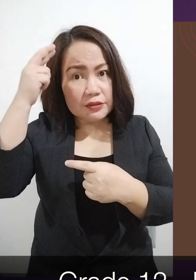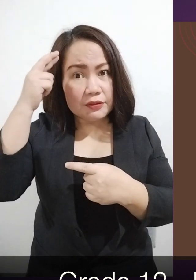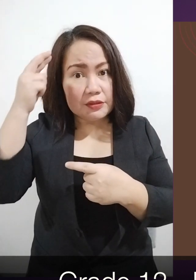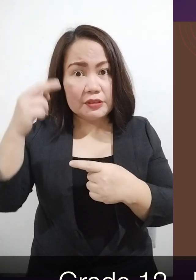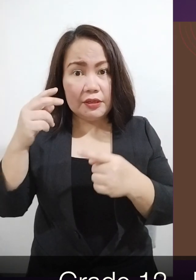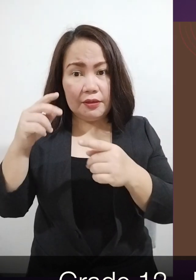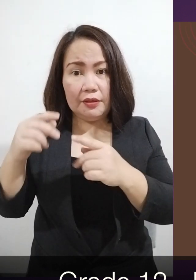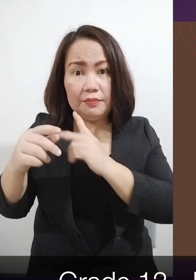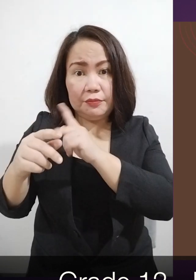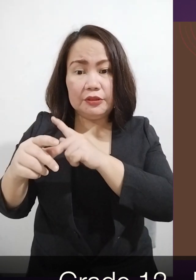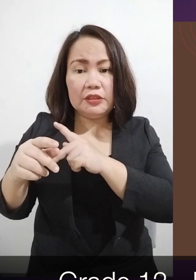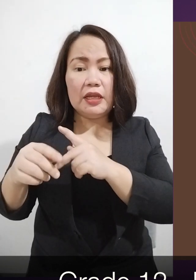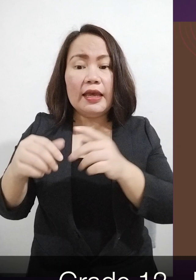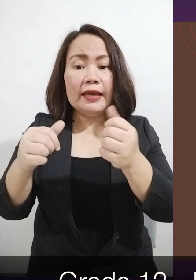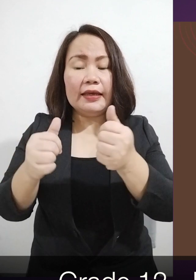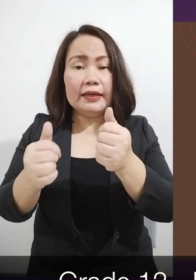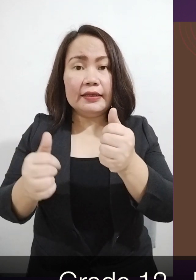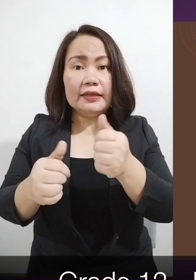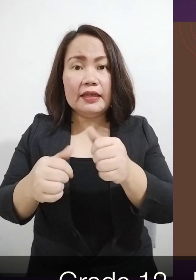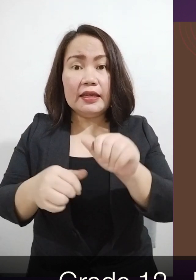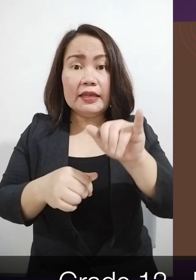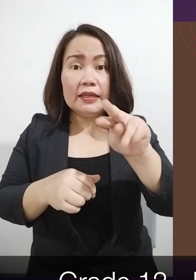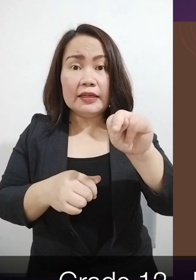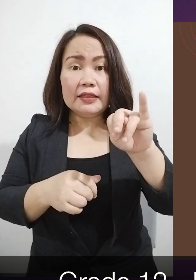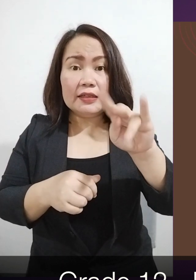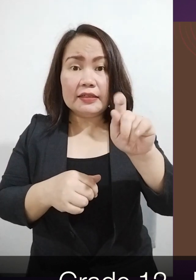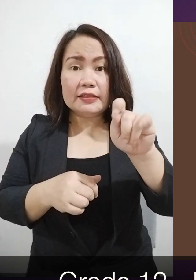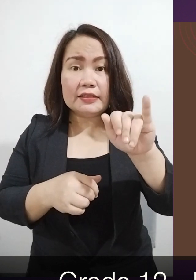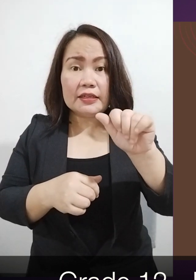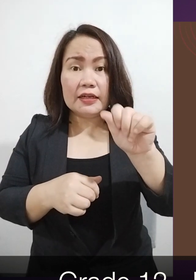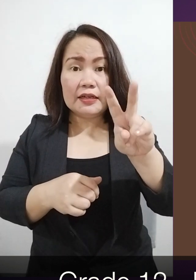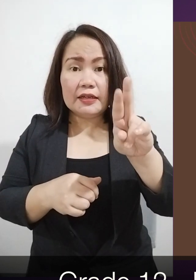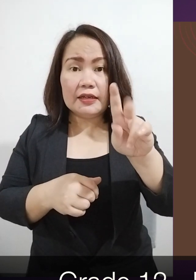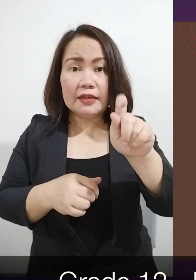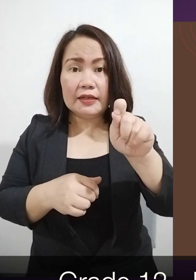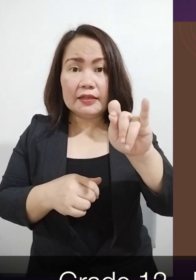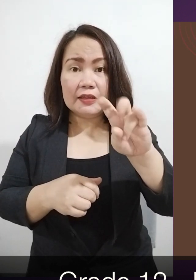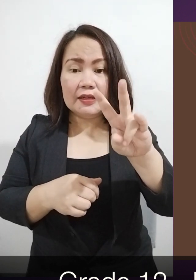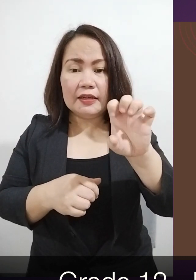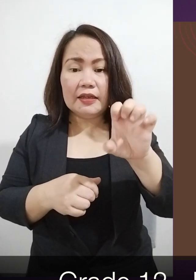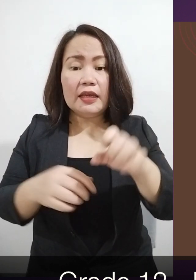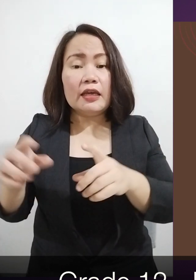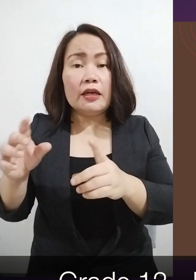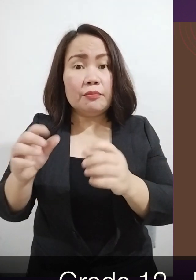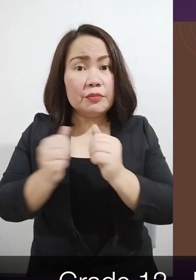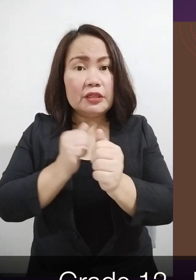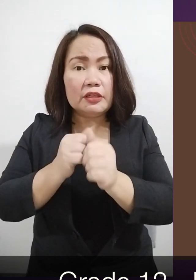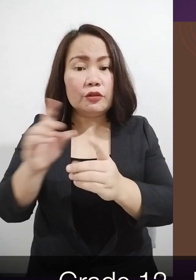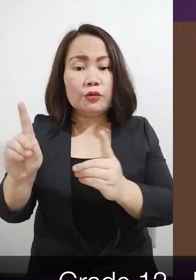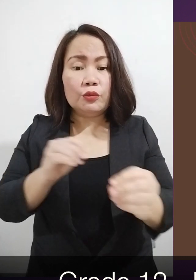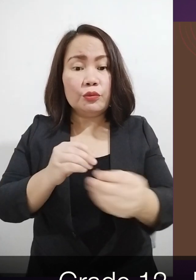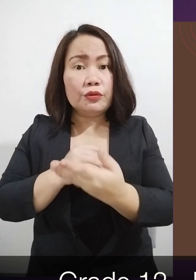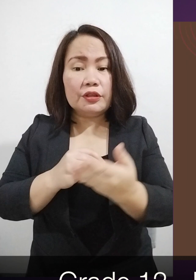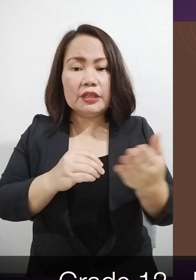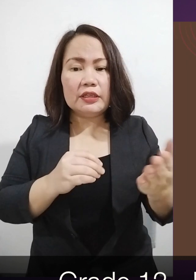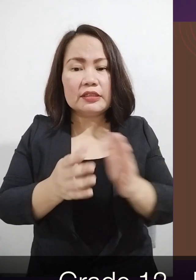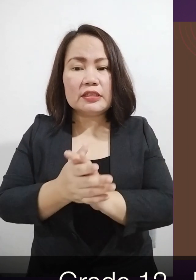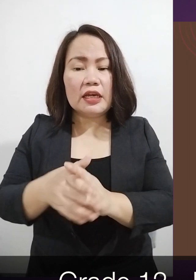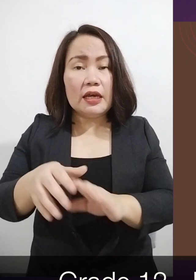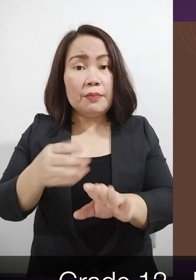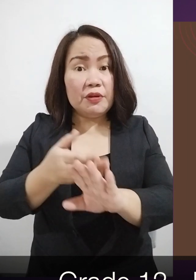na kinabibilangan ng A. Initiative, na nangangahulugang paggawa ng mga bagay bago pa sabihin.